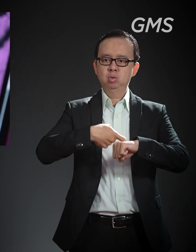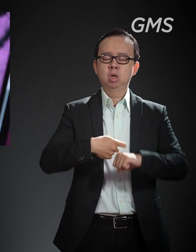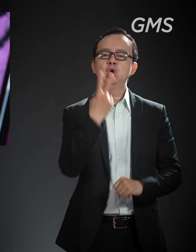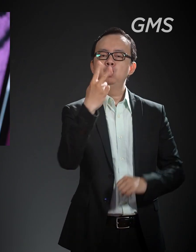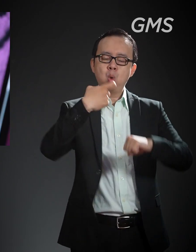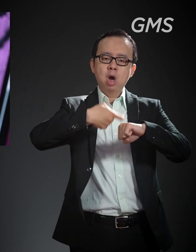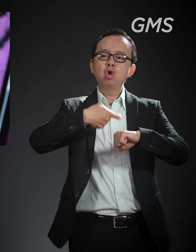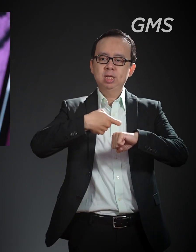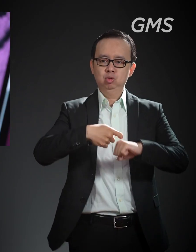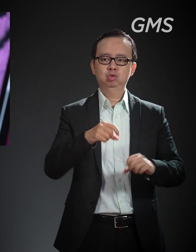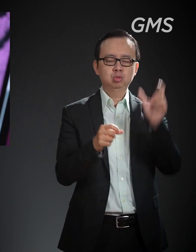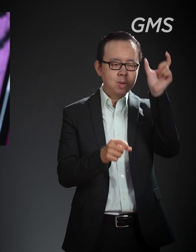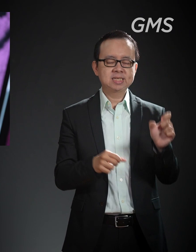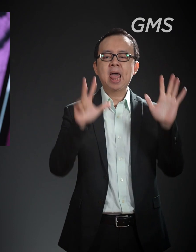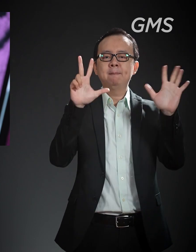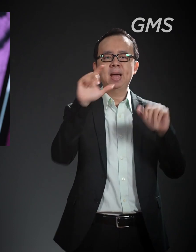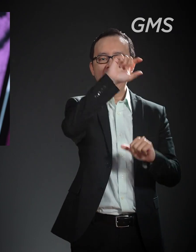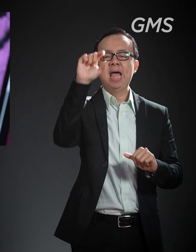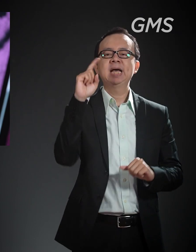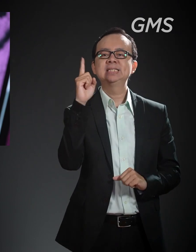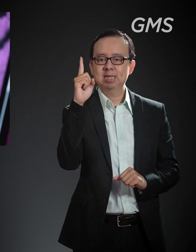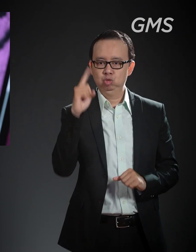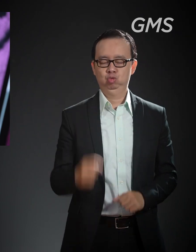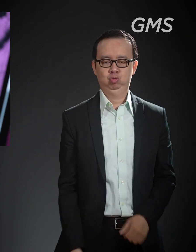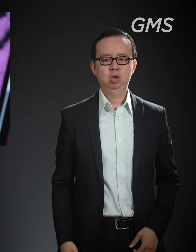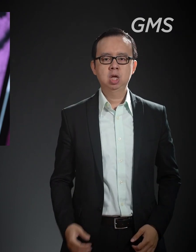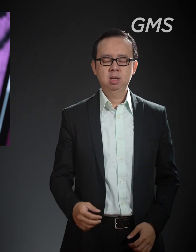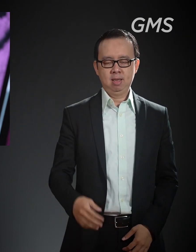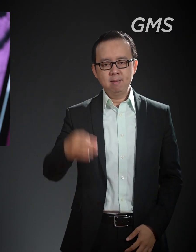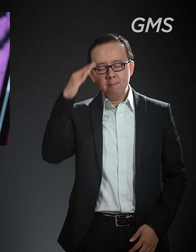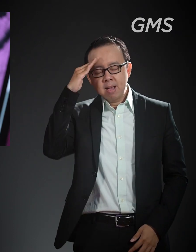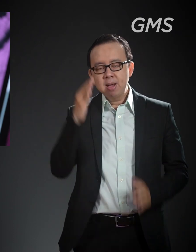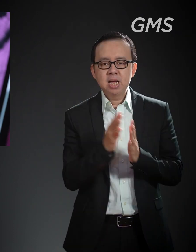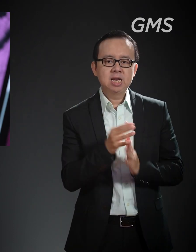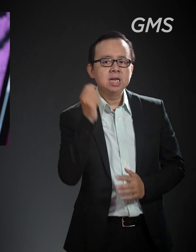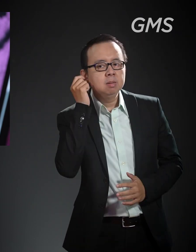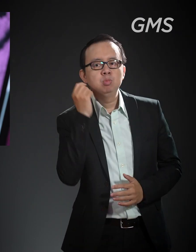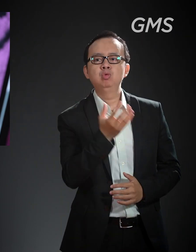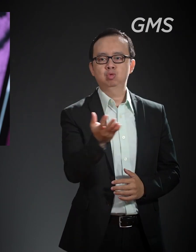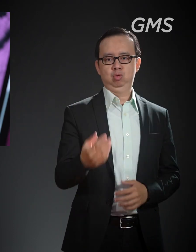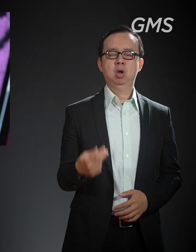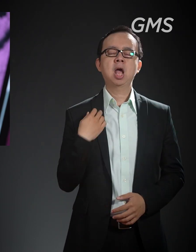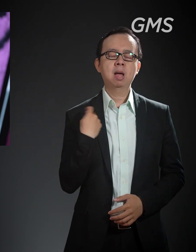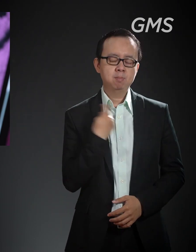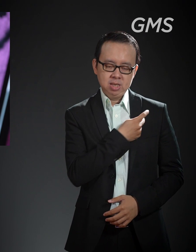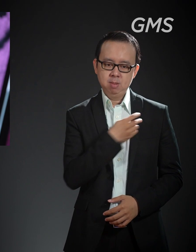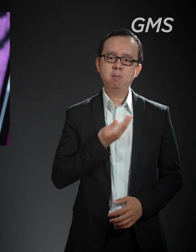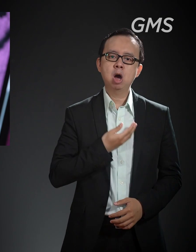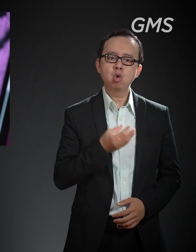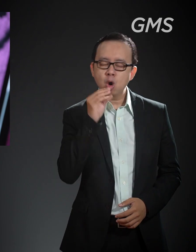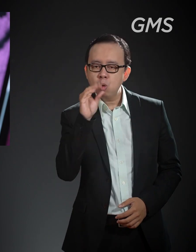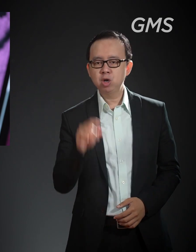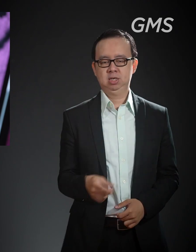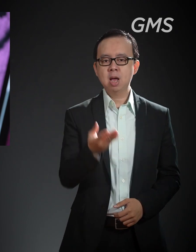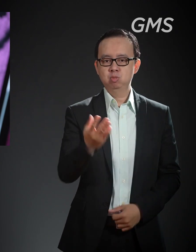hendak memberitahukan kepada kamu tentang kasih karunia yang dianugerahkan kepada jemaat-jemaat di Makedonia. Selagi dicobai